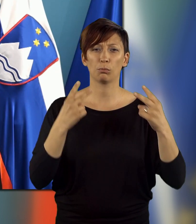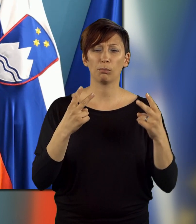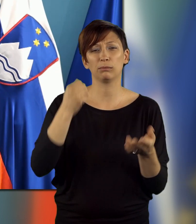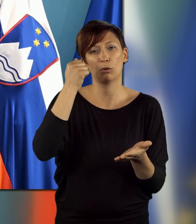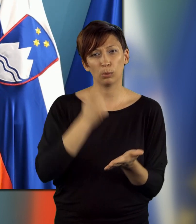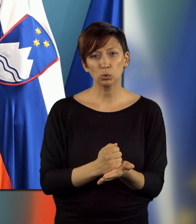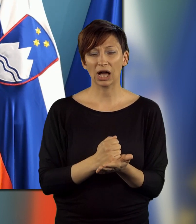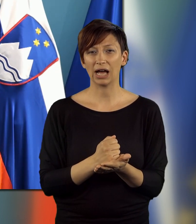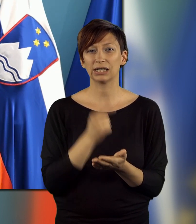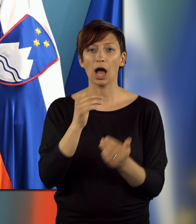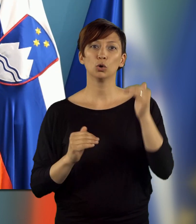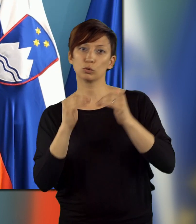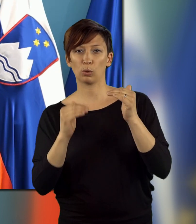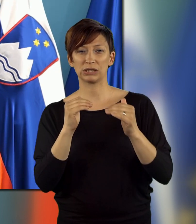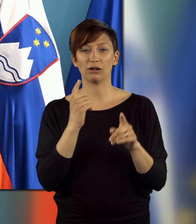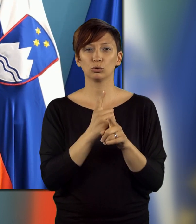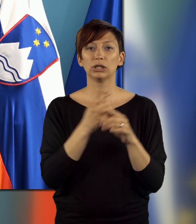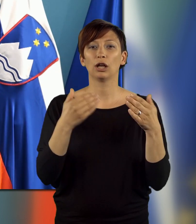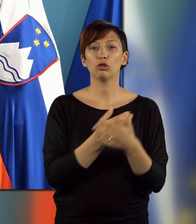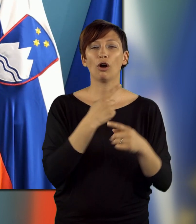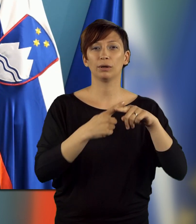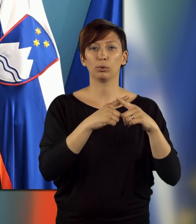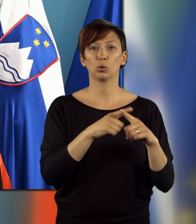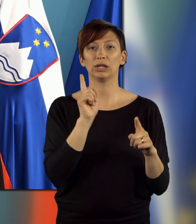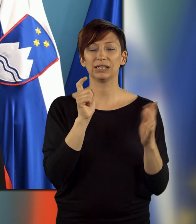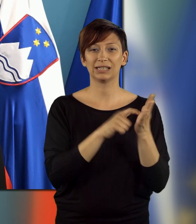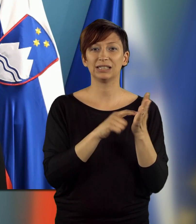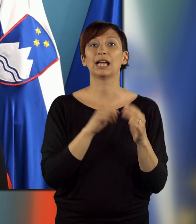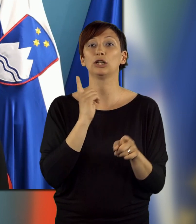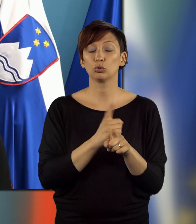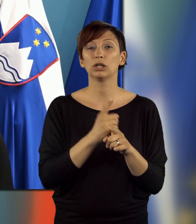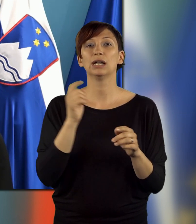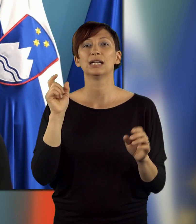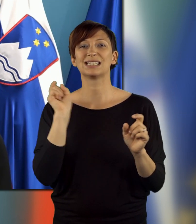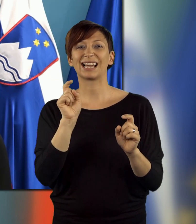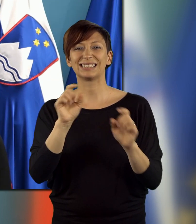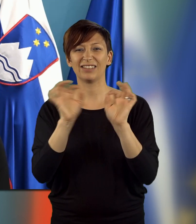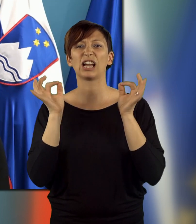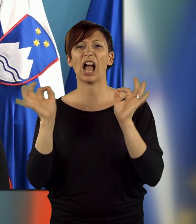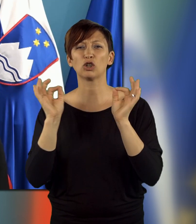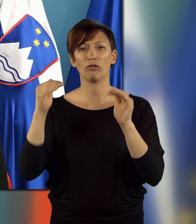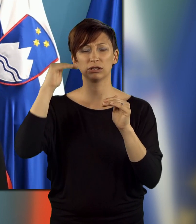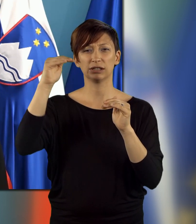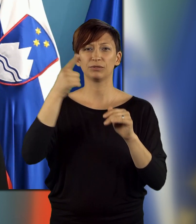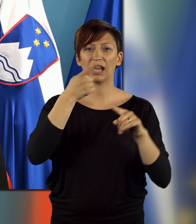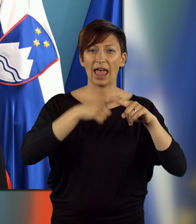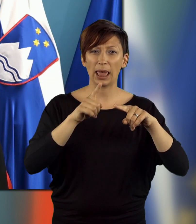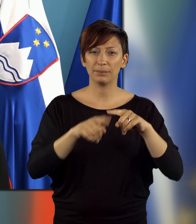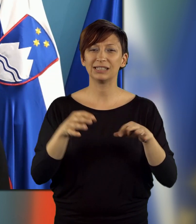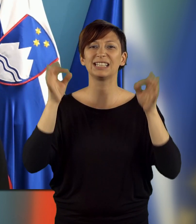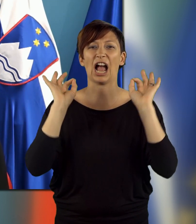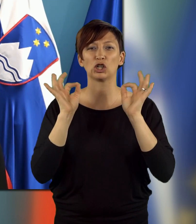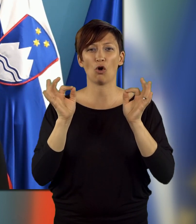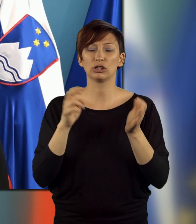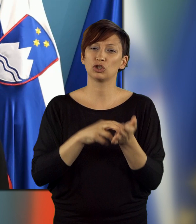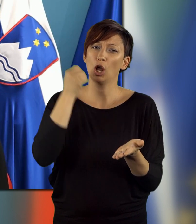poudariti, da vzpostavljamo tudi nove pogoje in kriterije in tudi zahteve za kakovost. Prav ti elementi